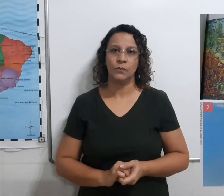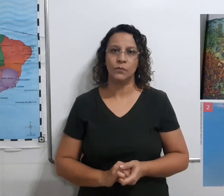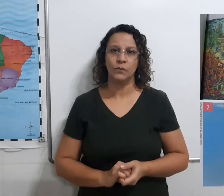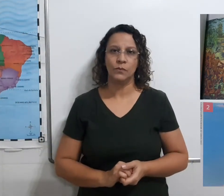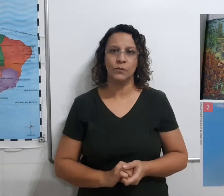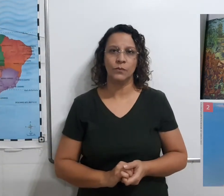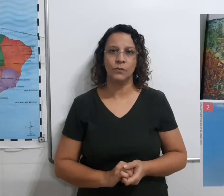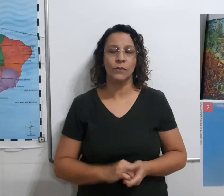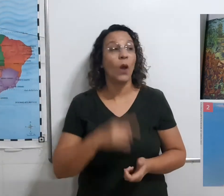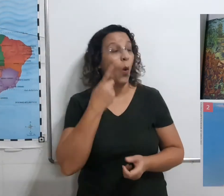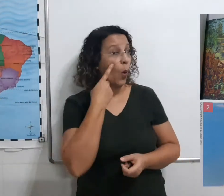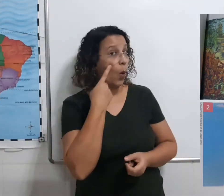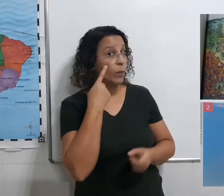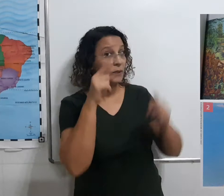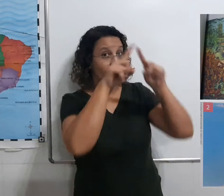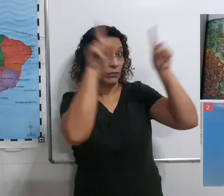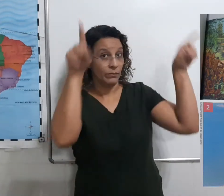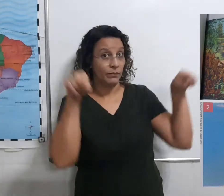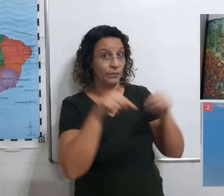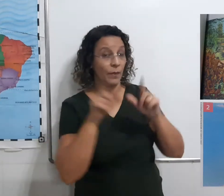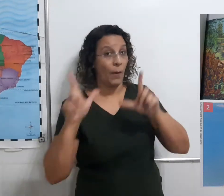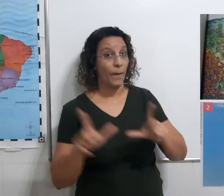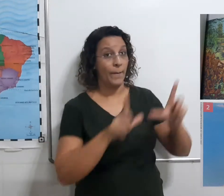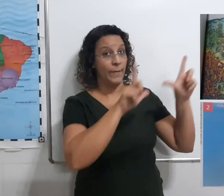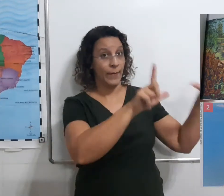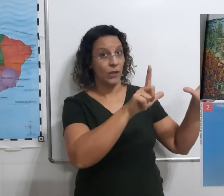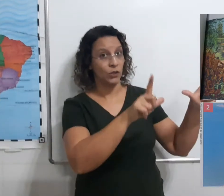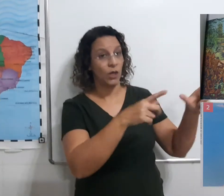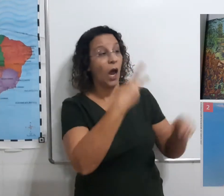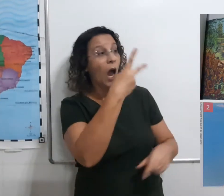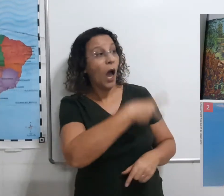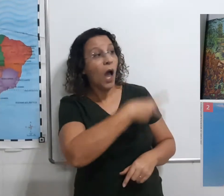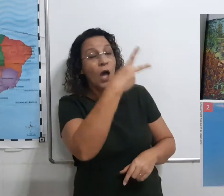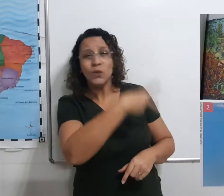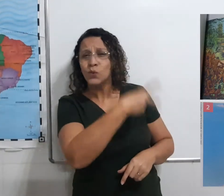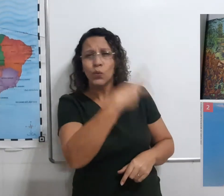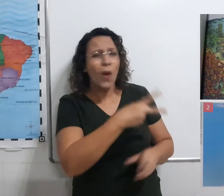Observe as imagens. As duas são do mesmo lugar.